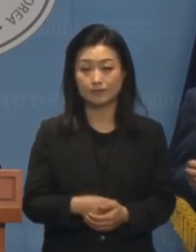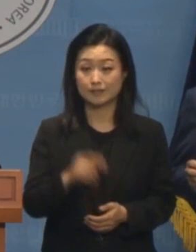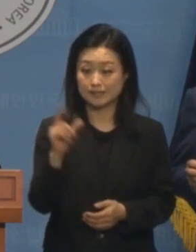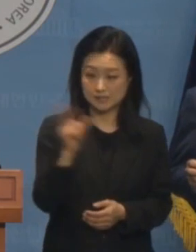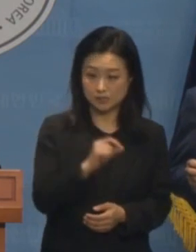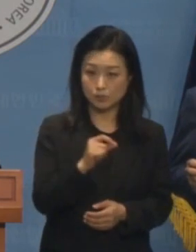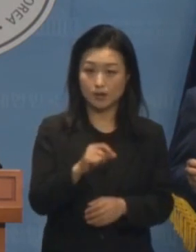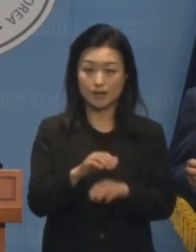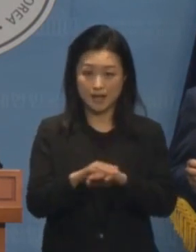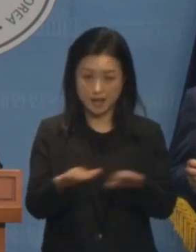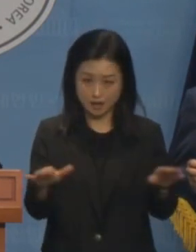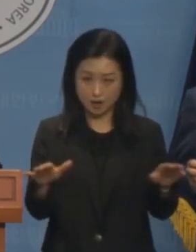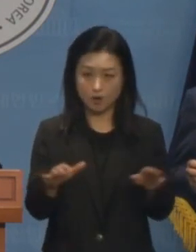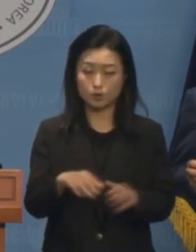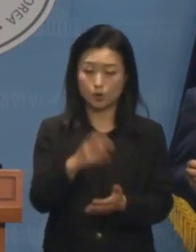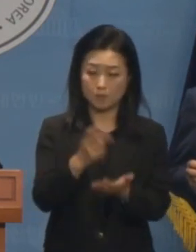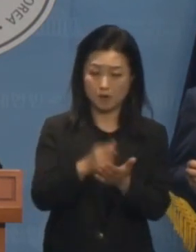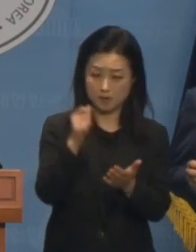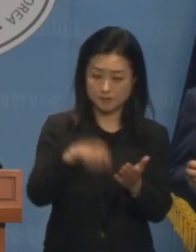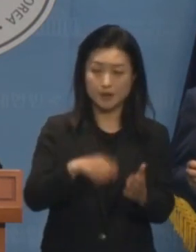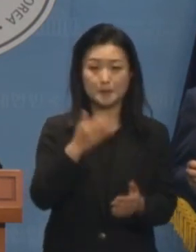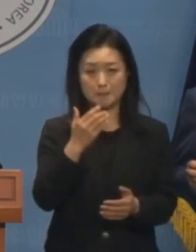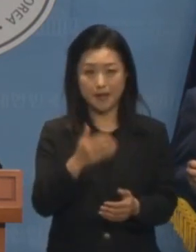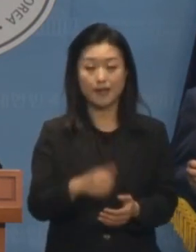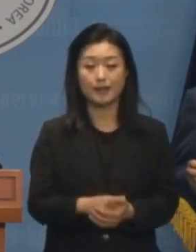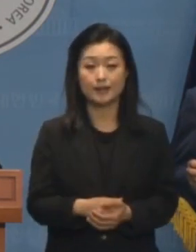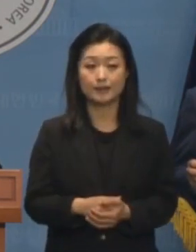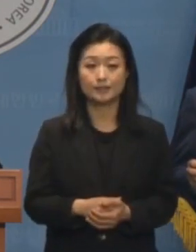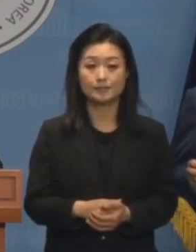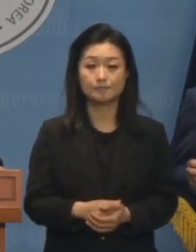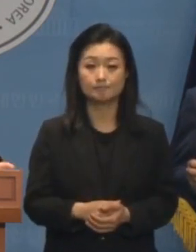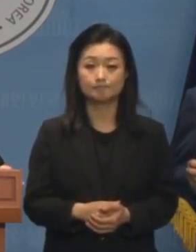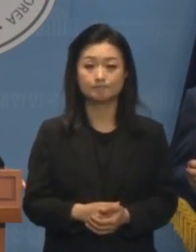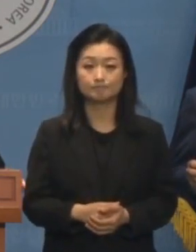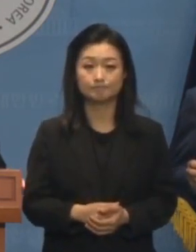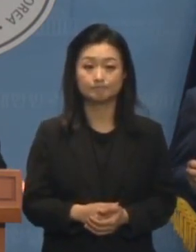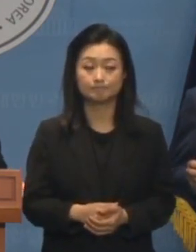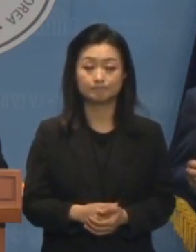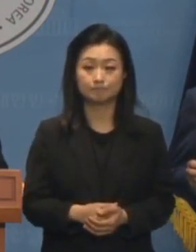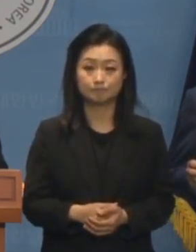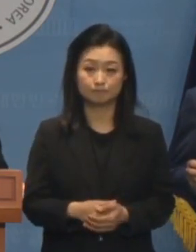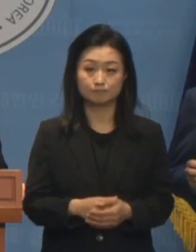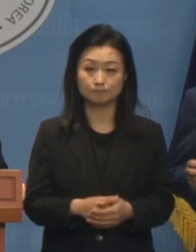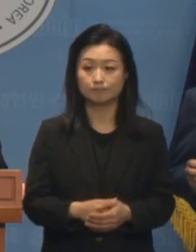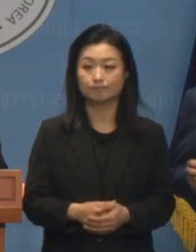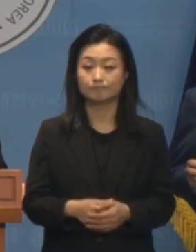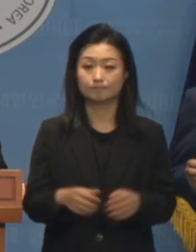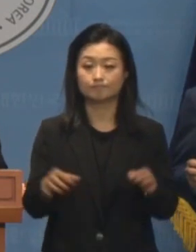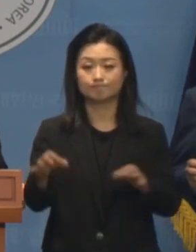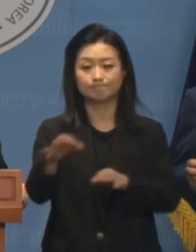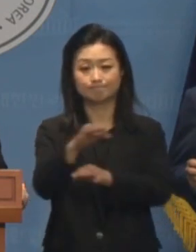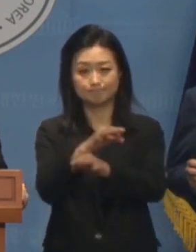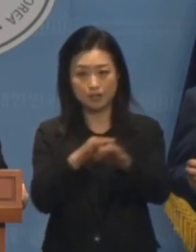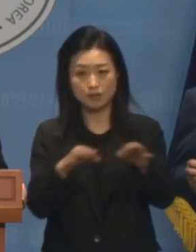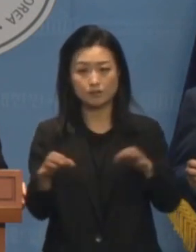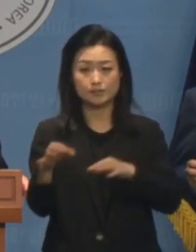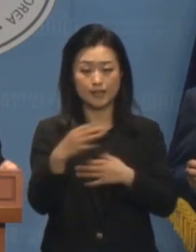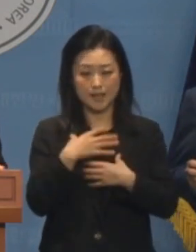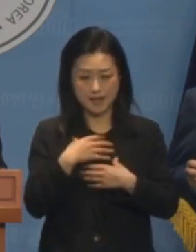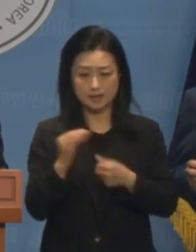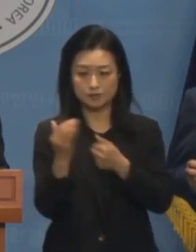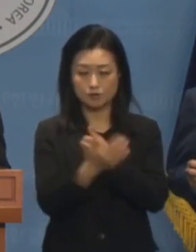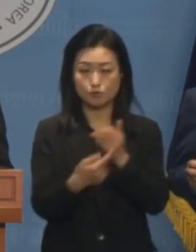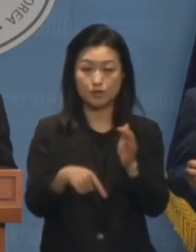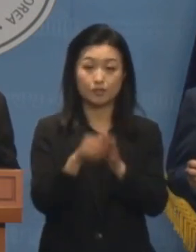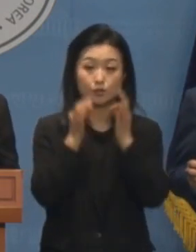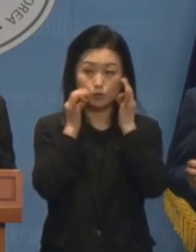신속하게 처리할 계획도 가지고 있습니다. 끝까지 시장을 정상화시키는 데 노력하겠다는 말씀을